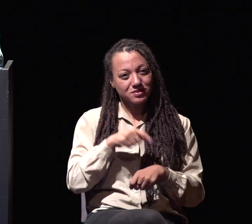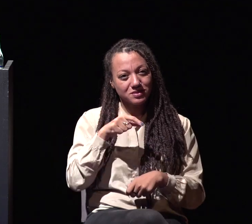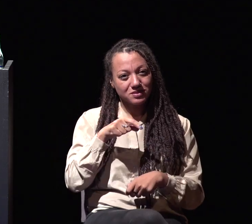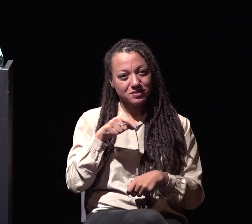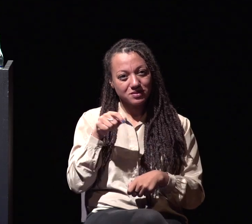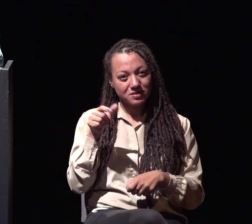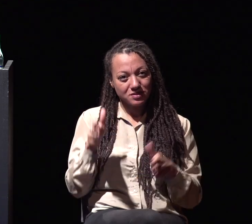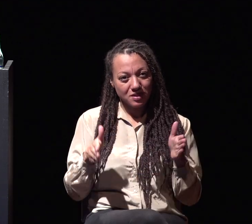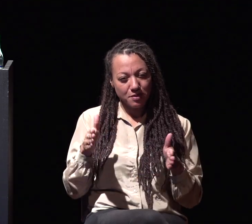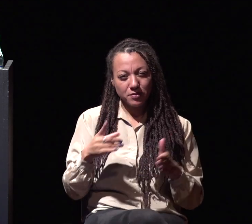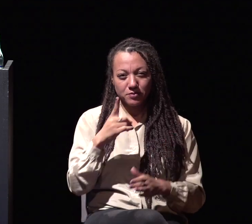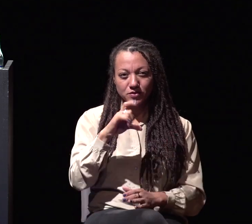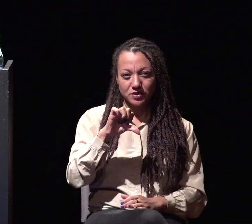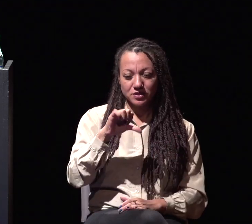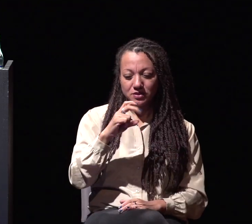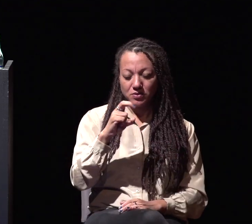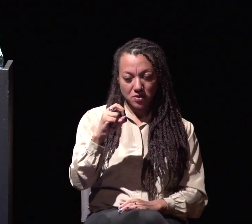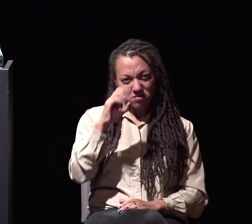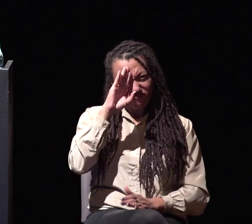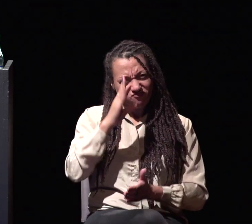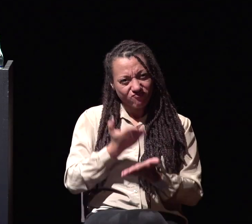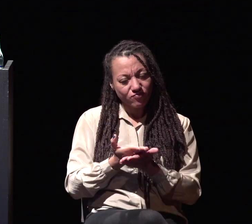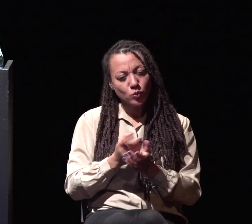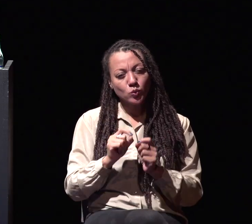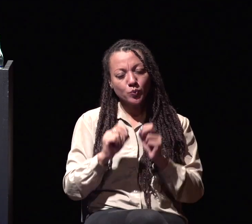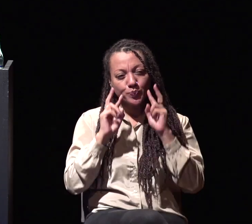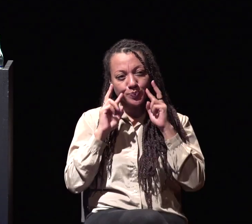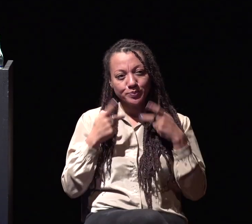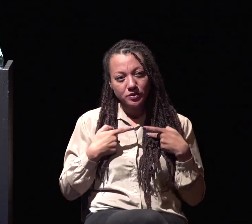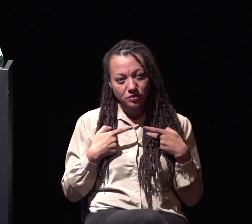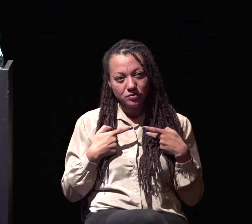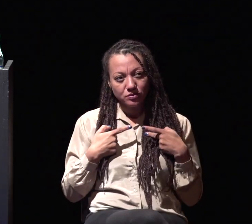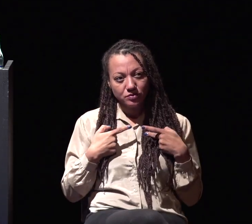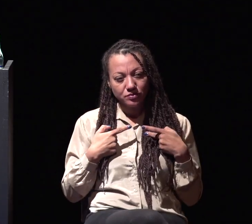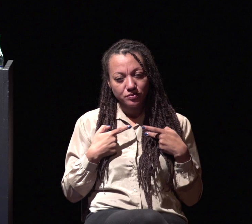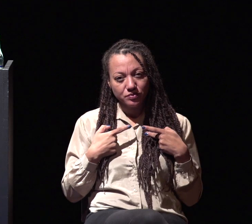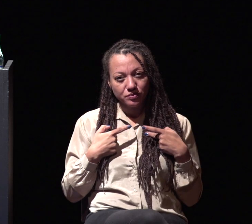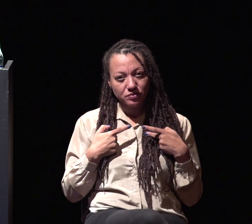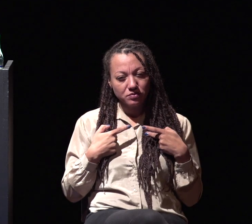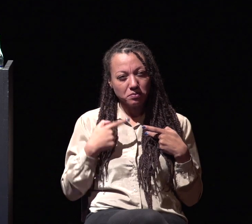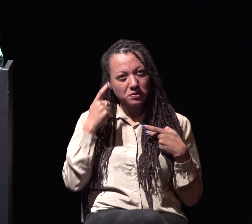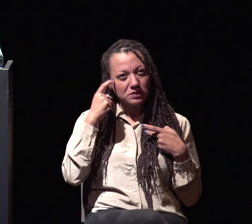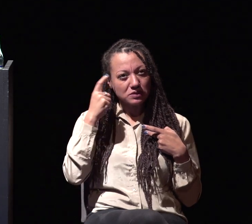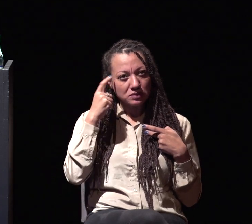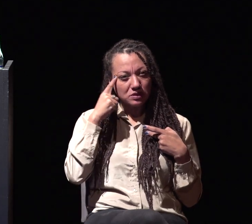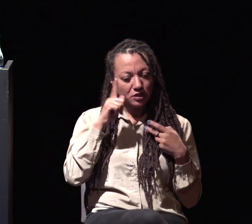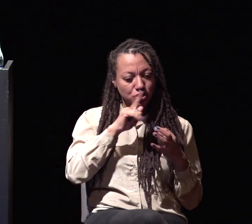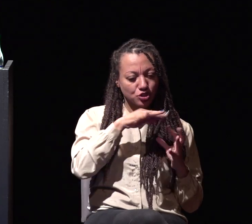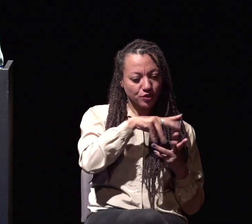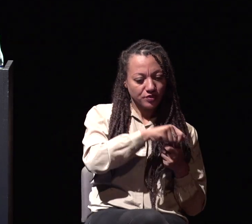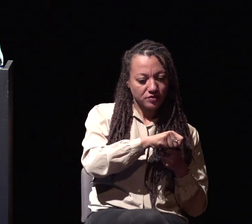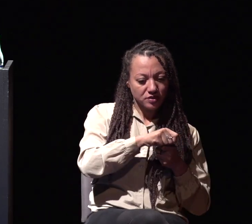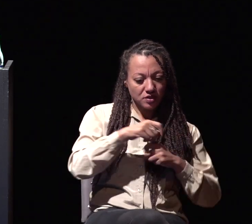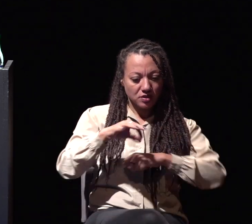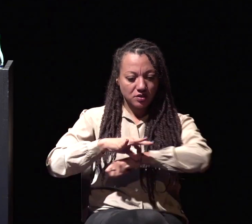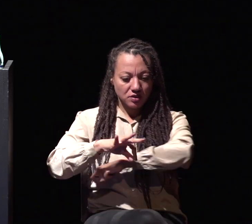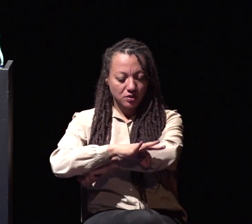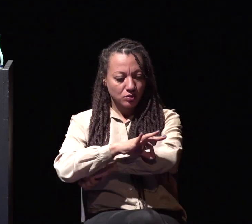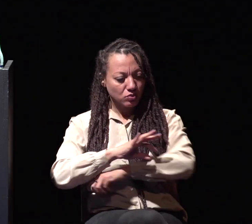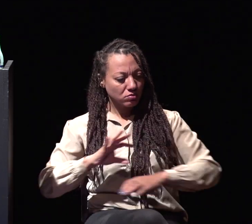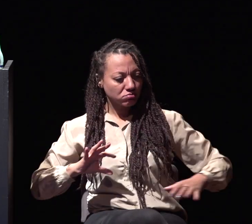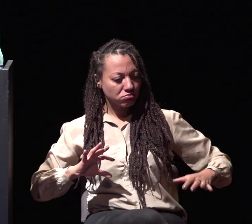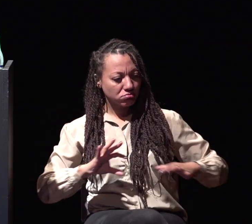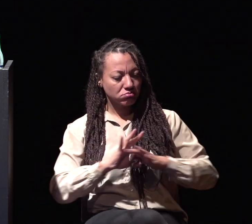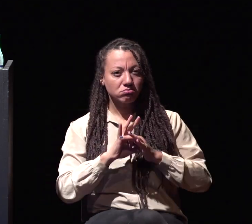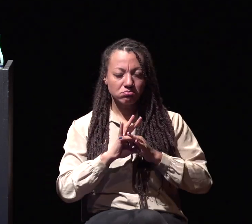nesses anos de 1950, de que o ser humano, e não a dimensão geométrica e física da arquitetura,